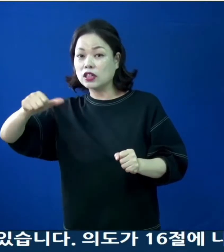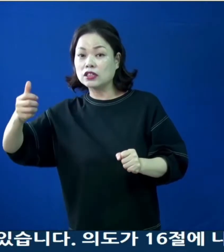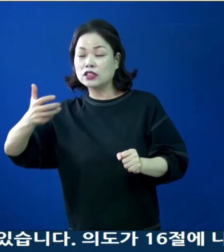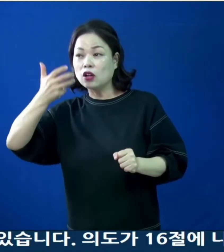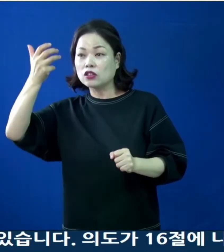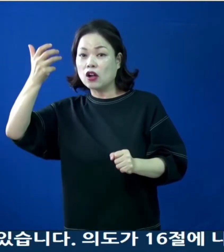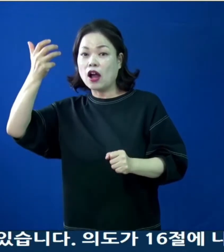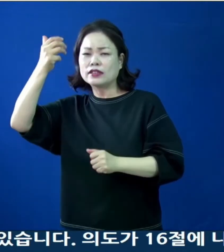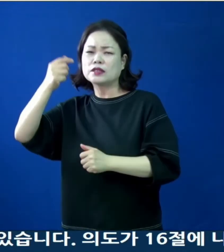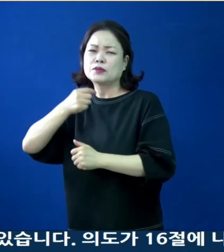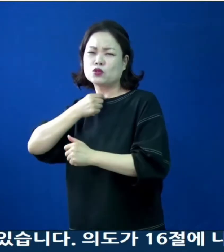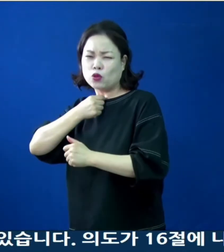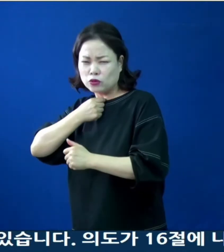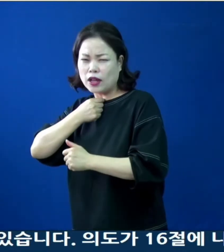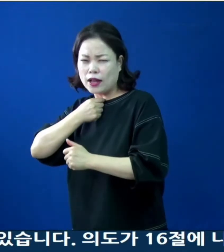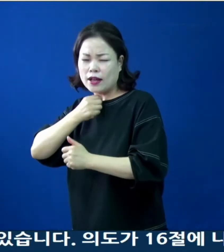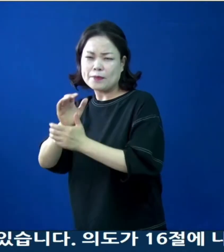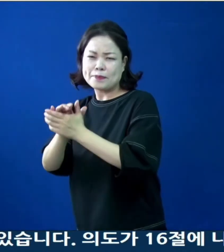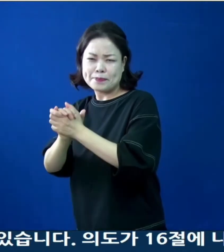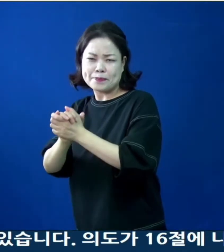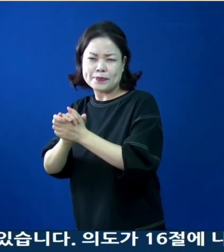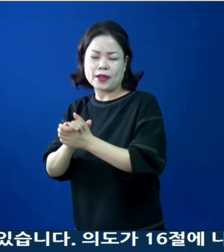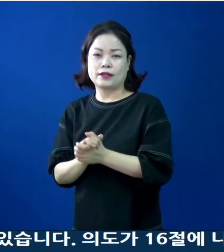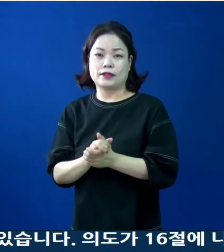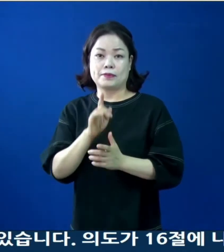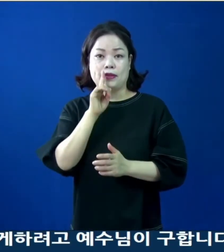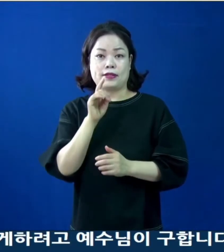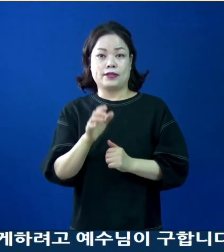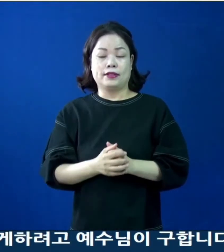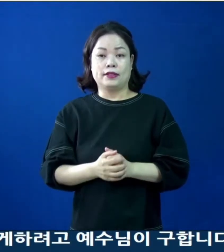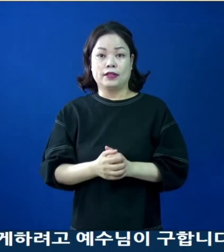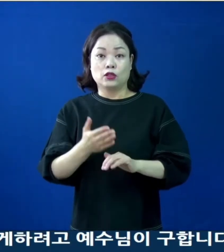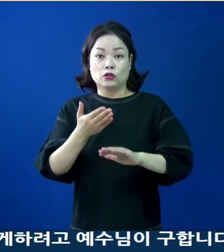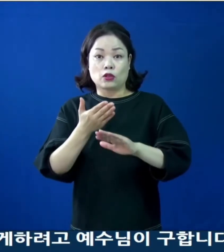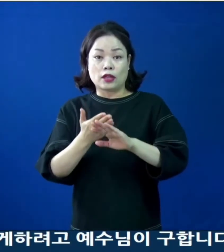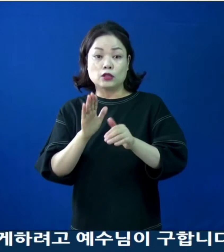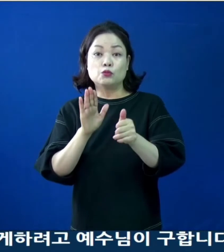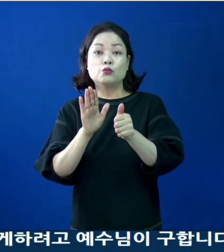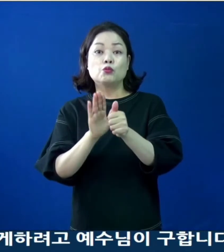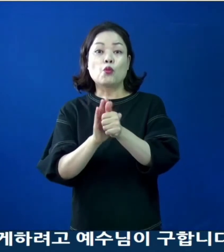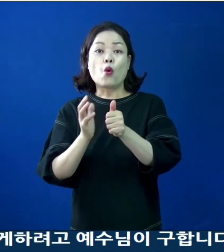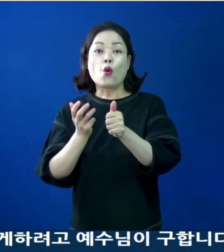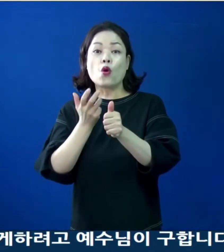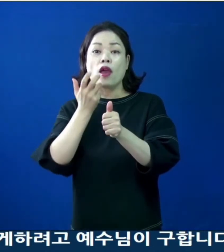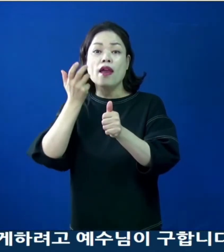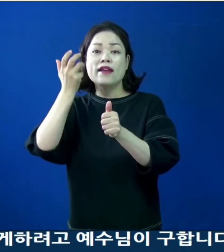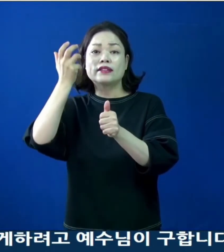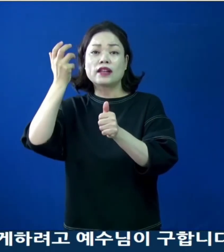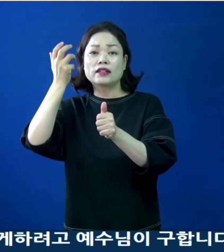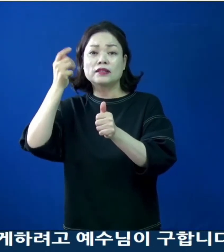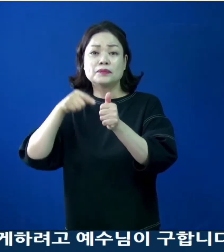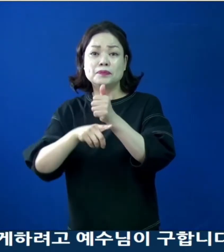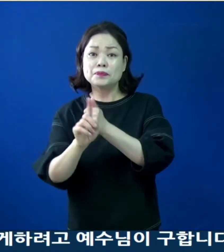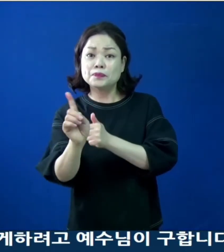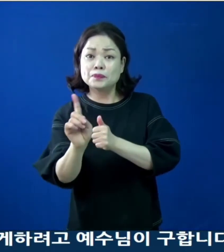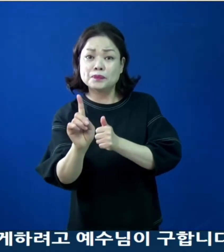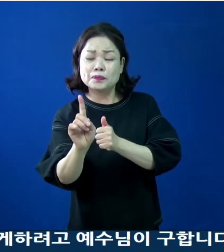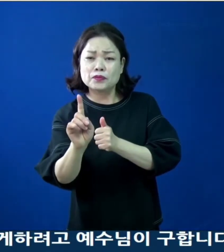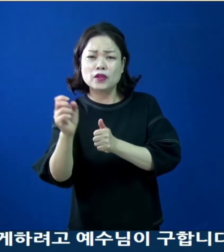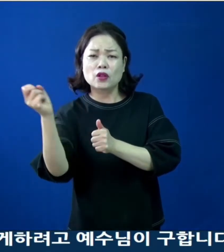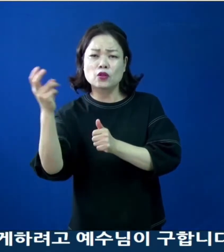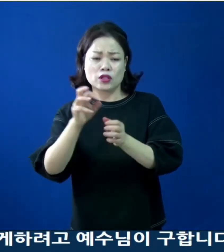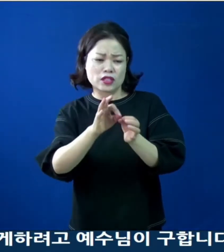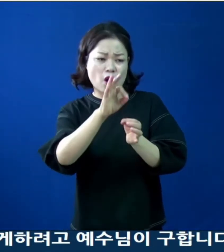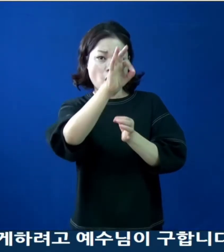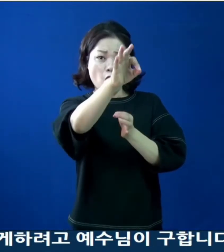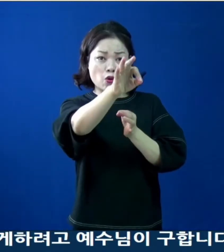하나님을 구하겠다라고 이야기하는 것이죠. 또 다른 보혜사를 구하는 의도가 어디 있다고요?